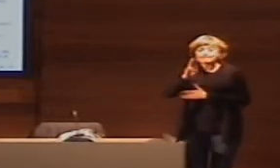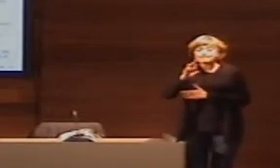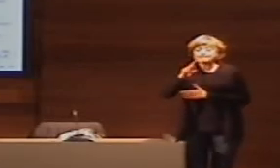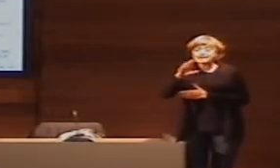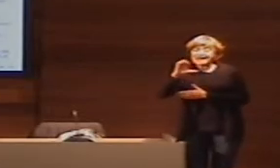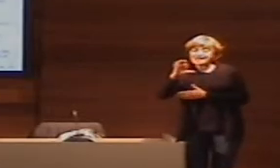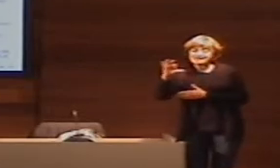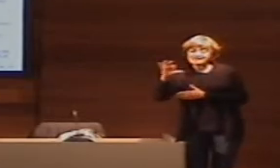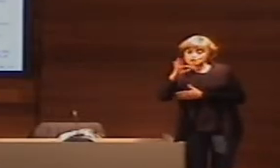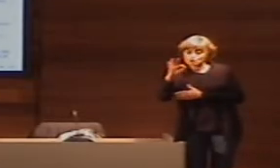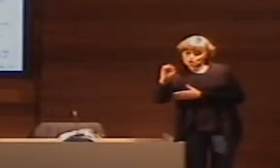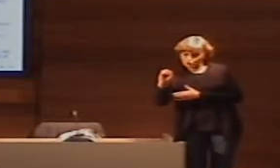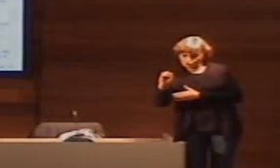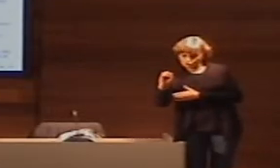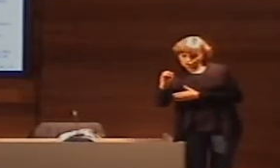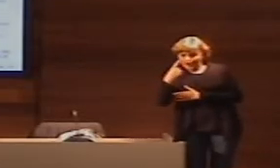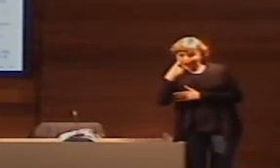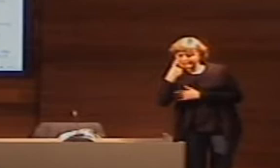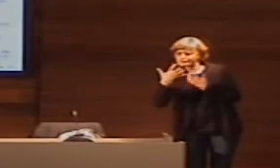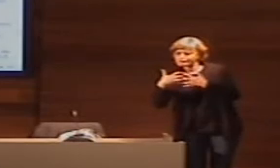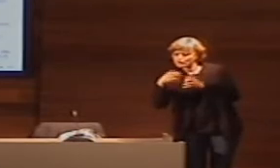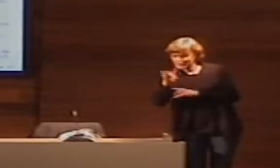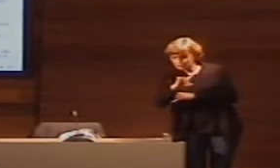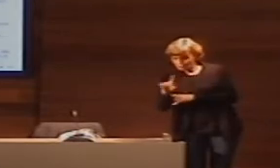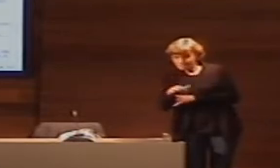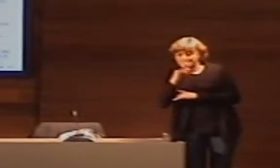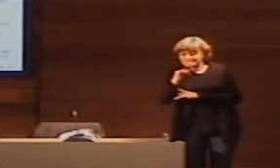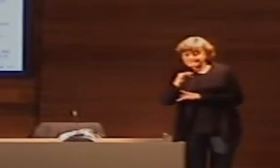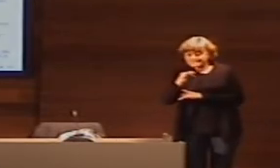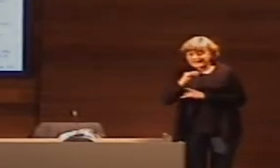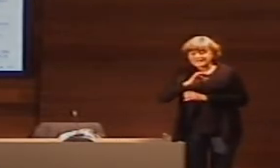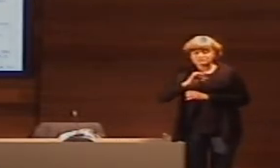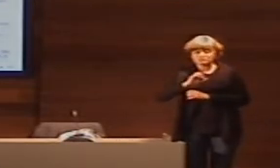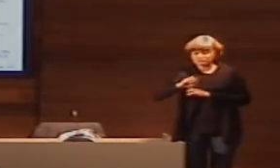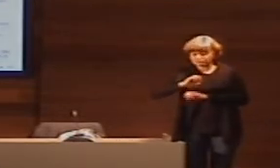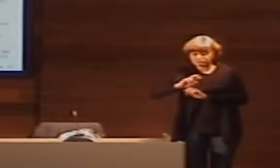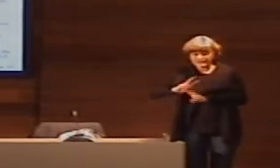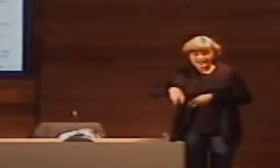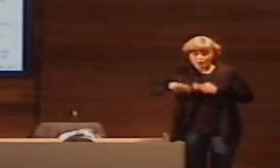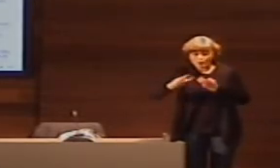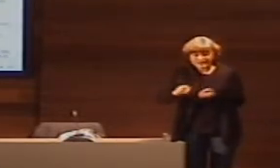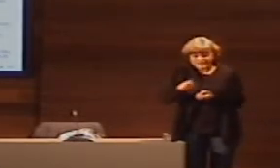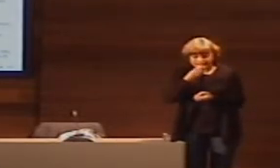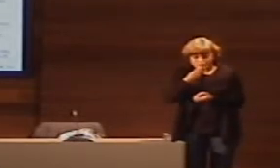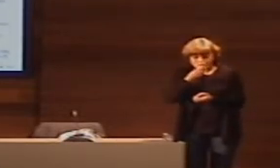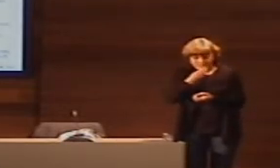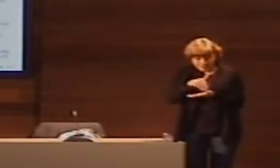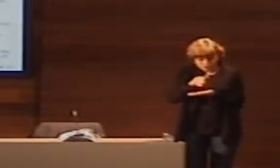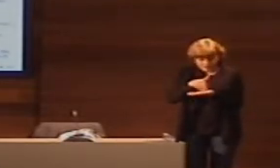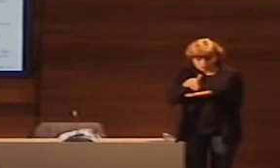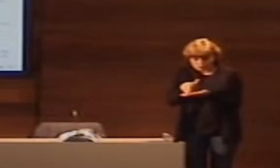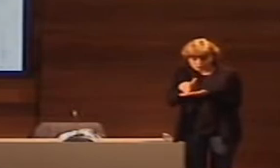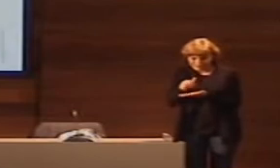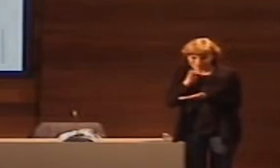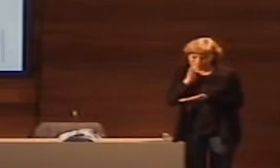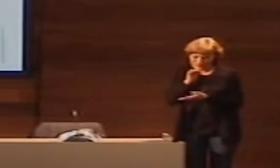Y la recogida selectiva de la orgánica pues también está en fase de despliegue. Por tanto, está aún lejos de cumplir.